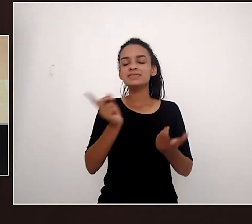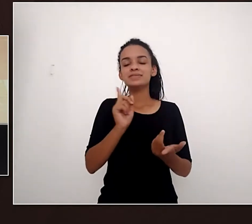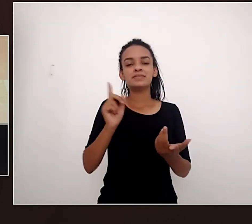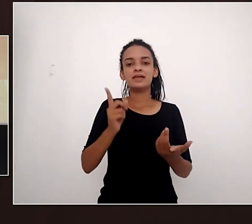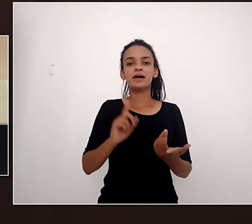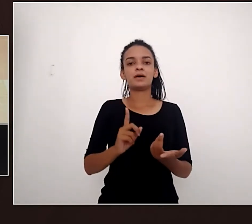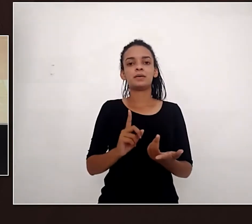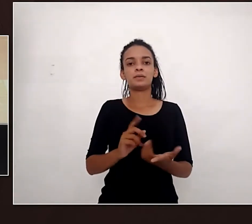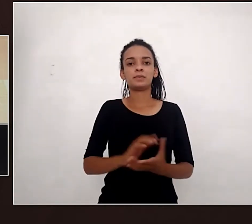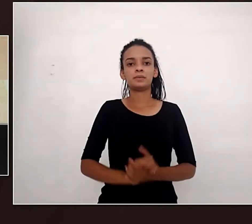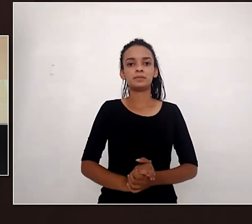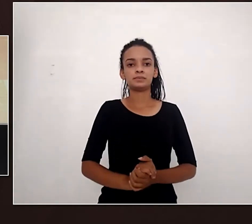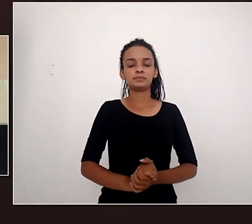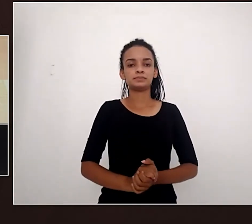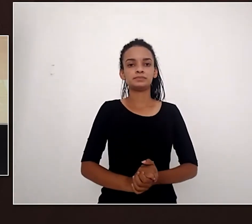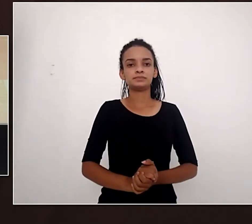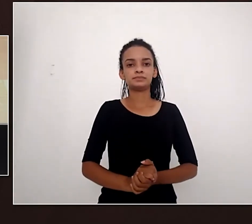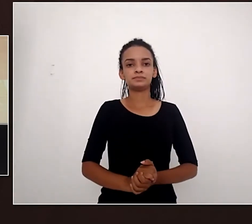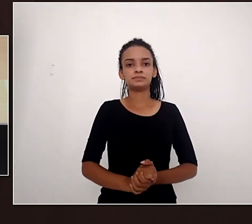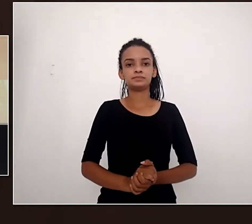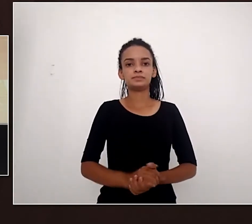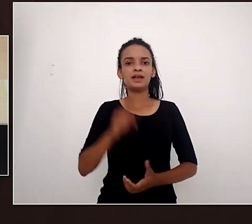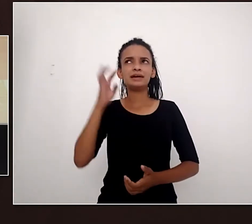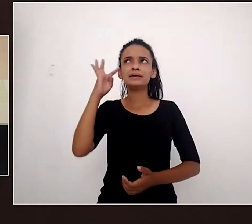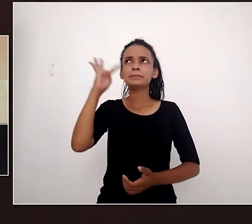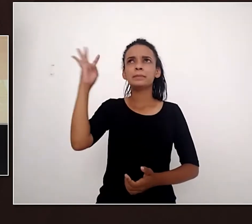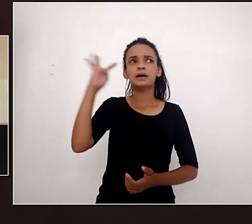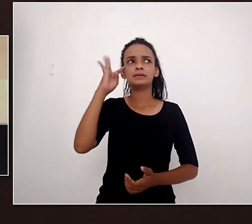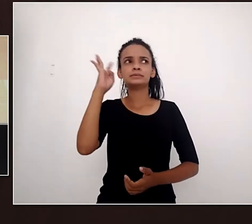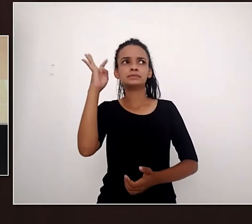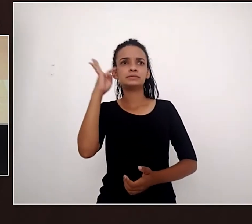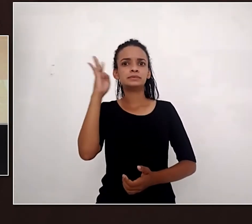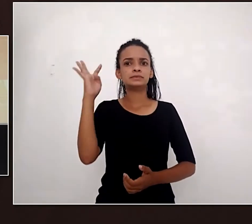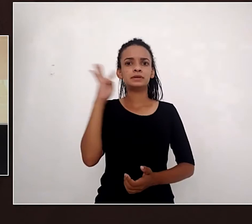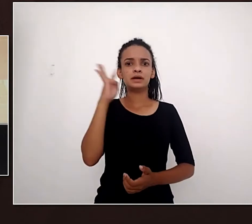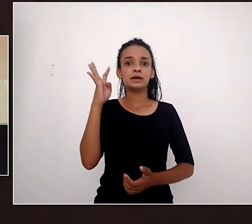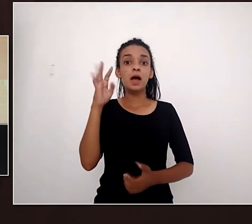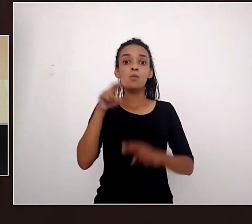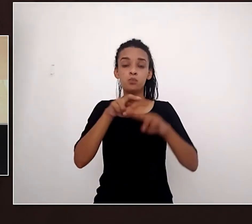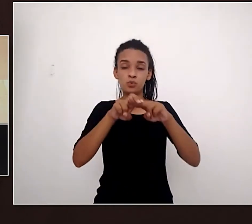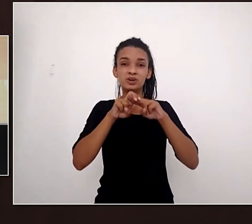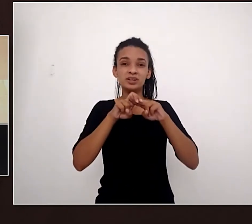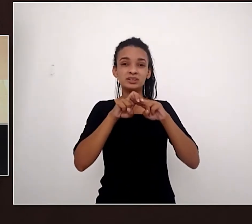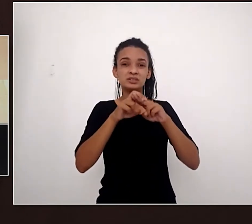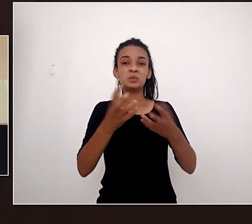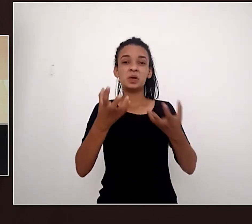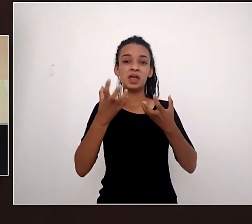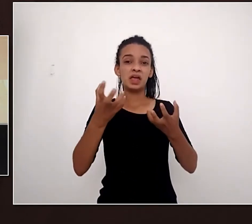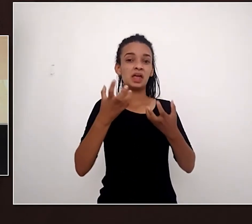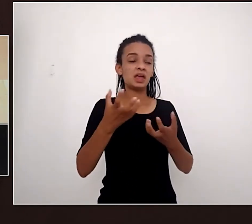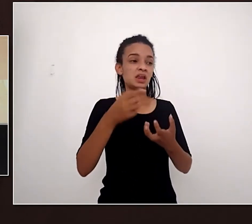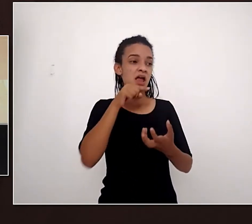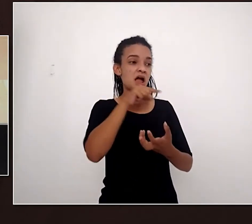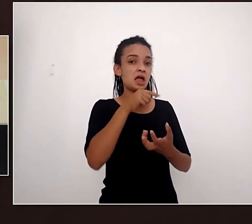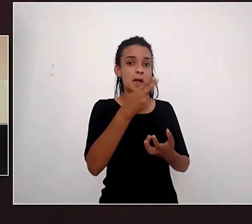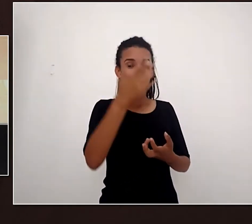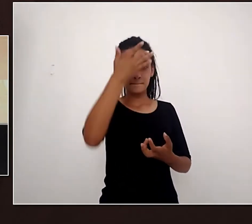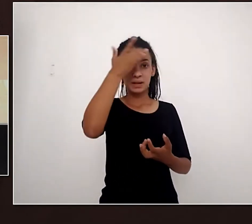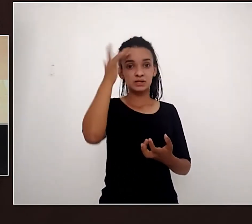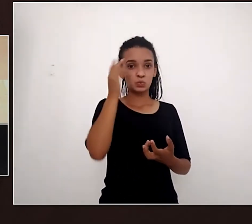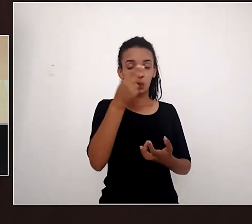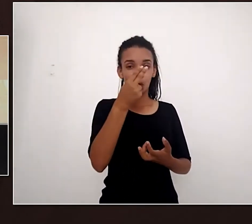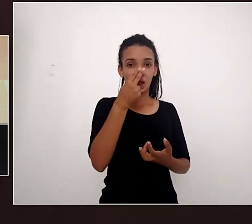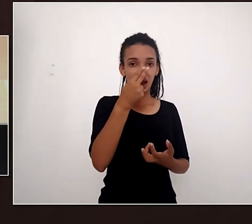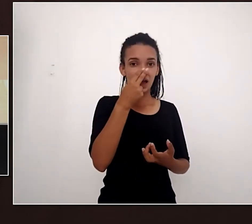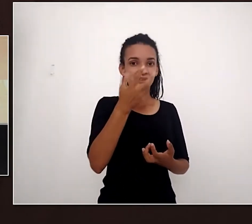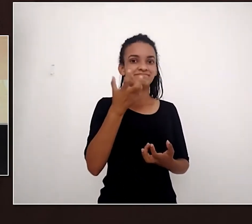essa fantasia doentia. Então ele queria eliminar os cristãos, né, que pregavam isso, né, e